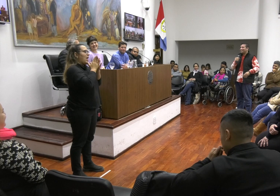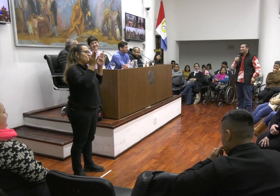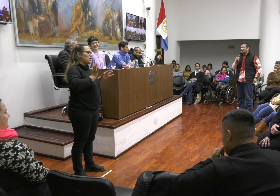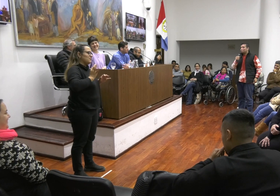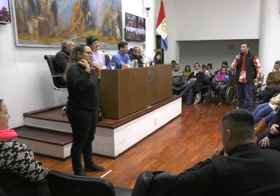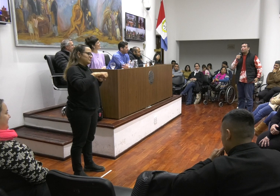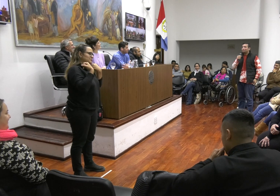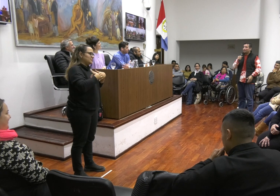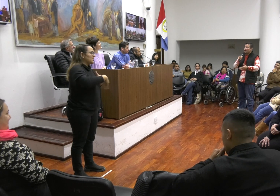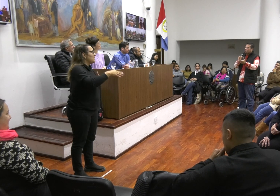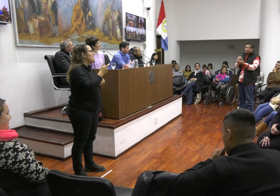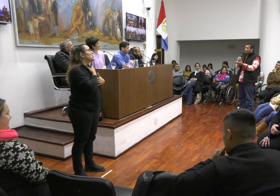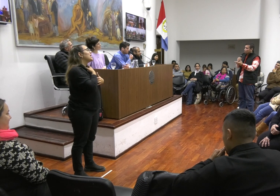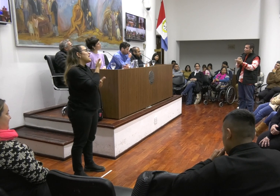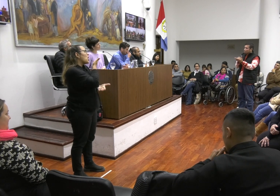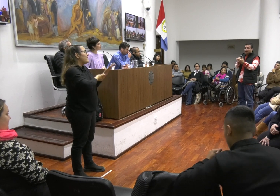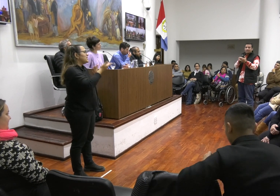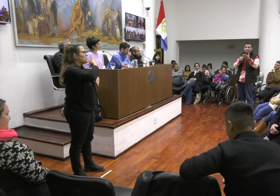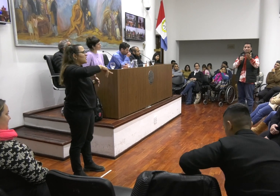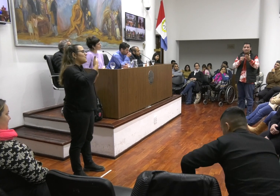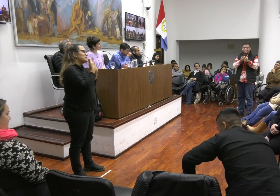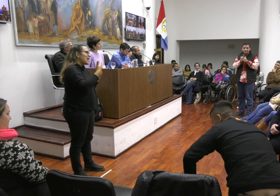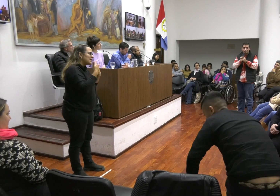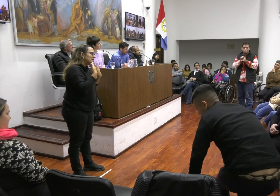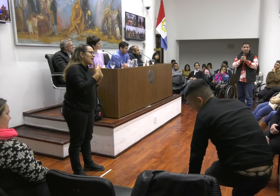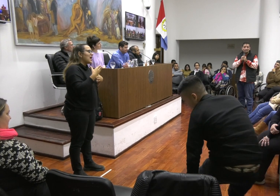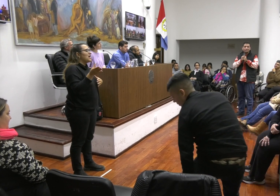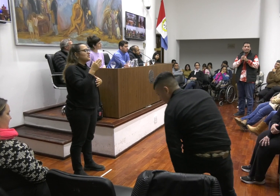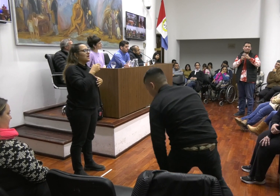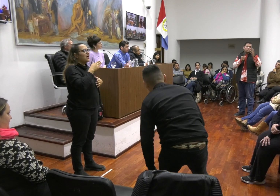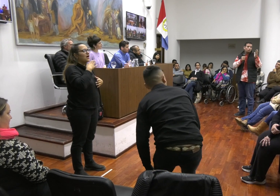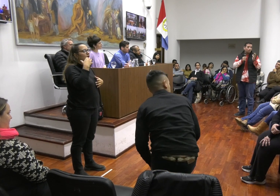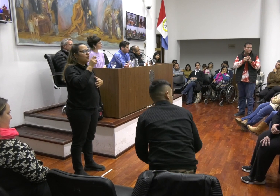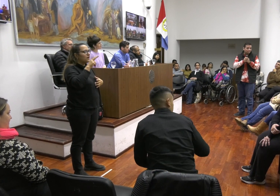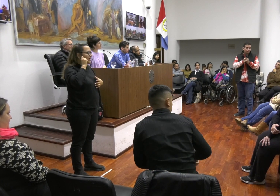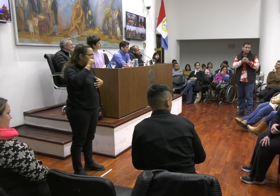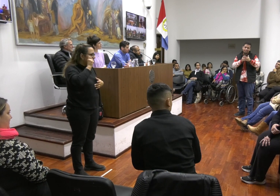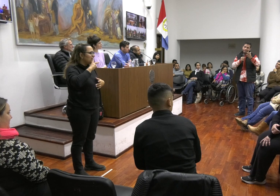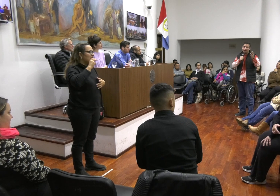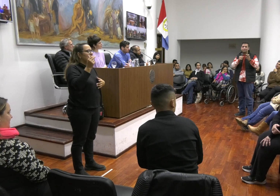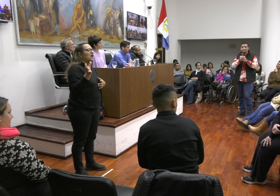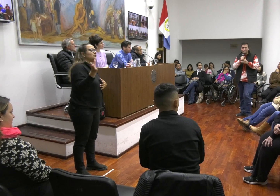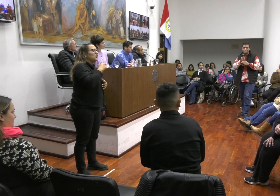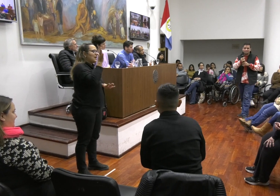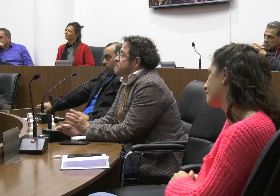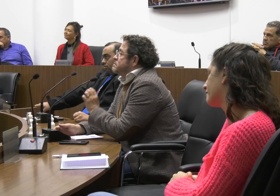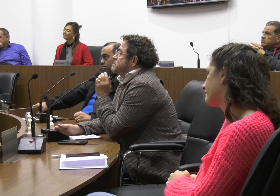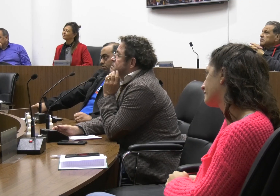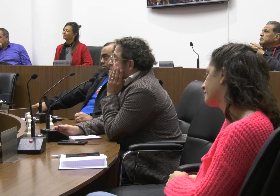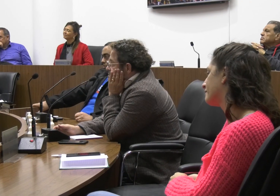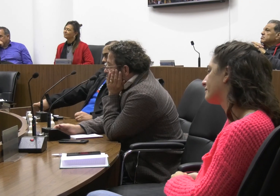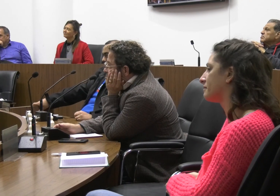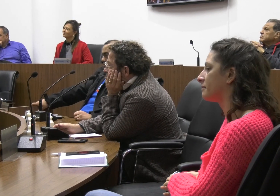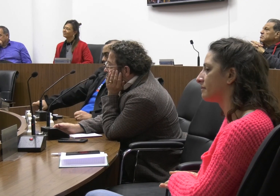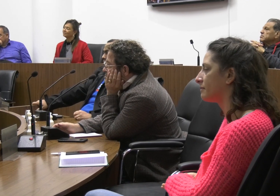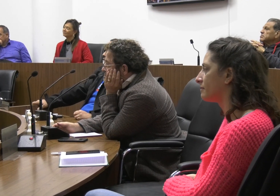están saldadas, pero que claramente no. Hay que llevar adelante la inclusión y la integración. Son dos conceptos que parecen lo mismo, pero no